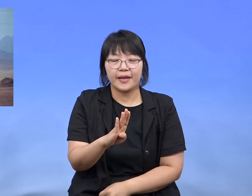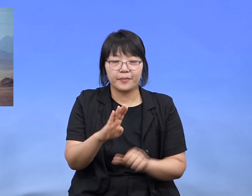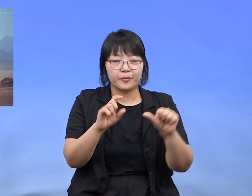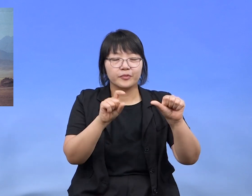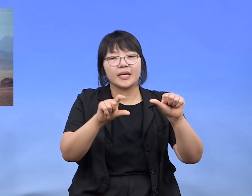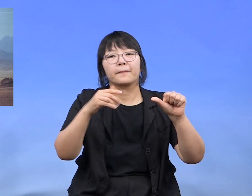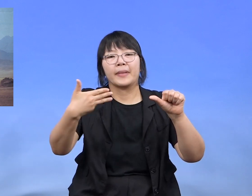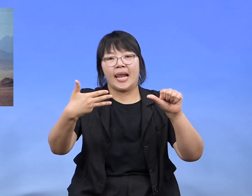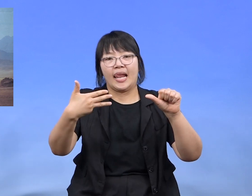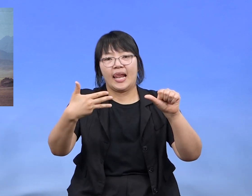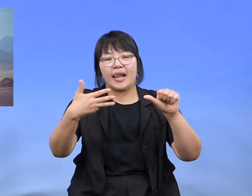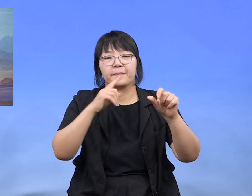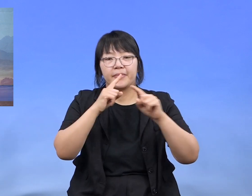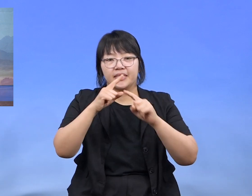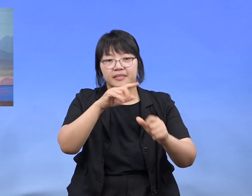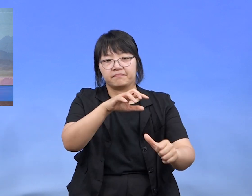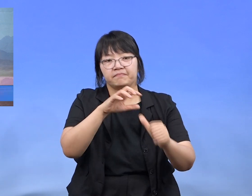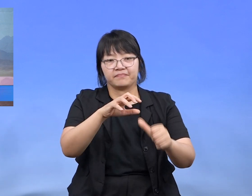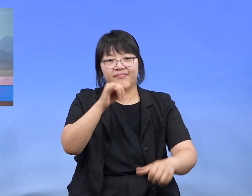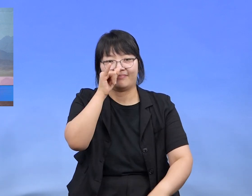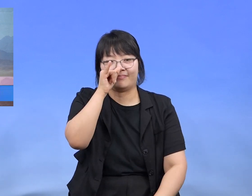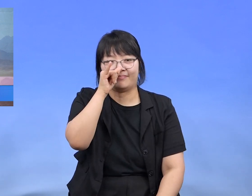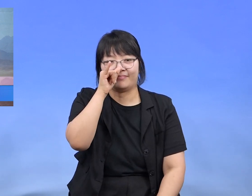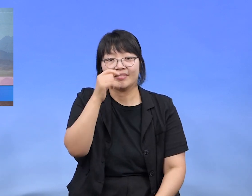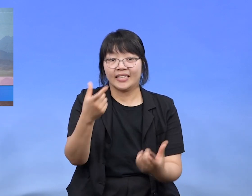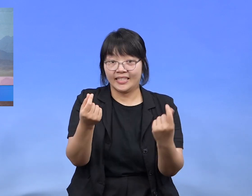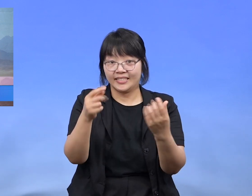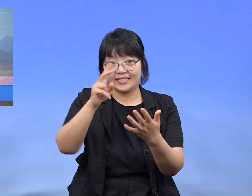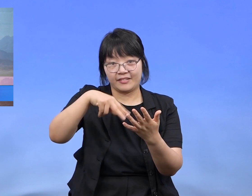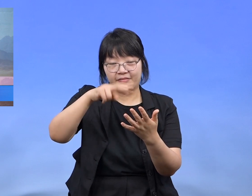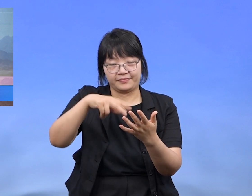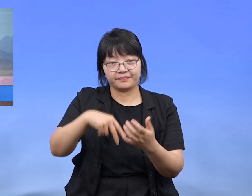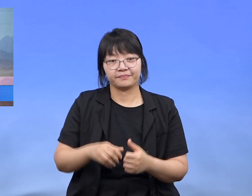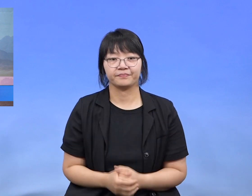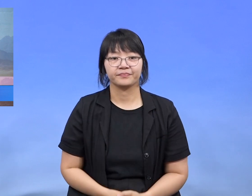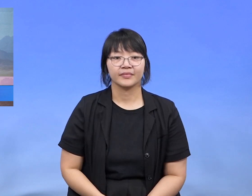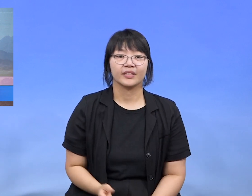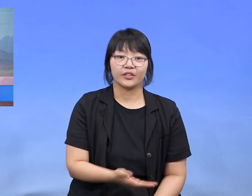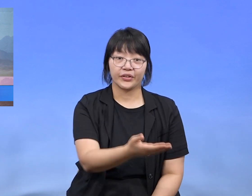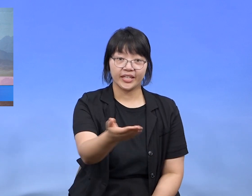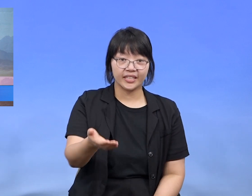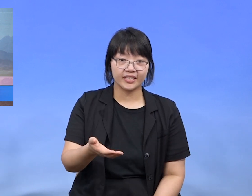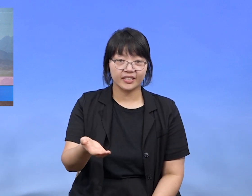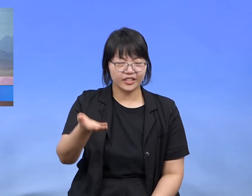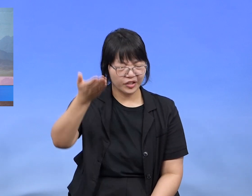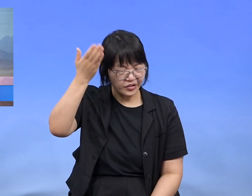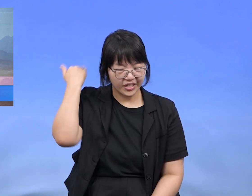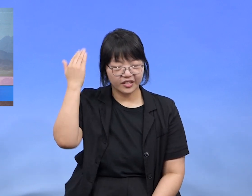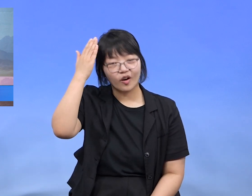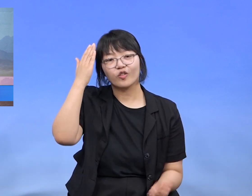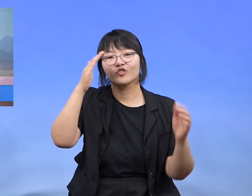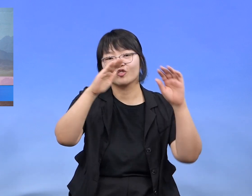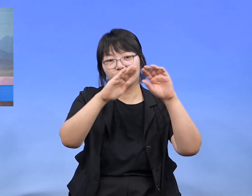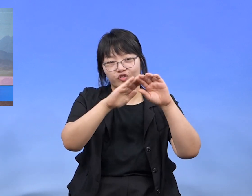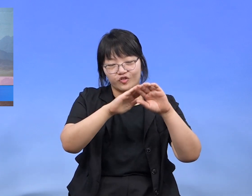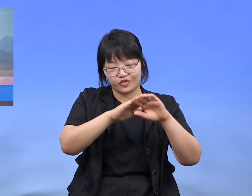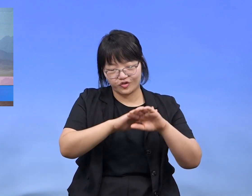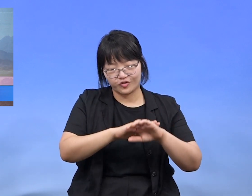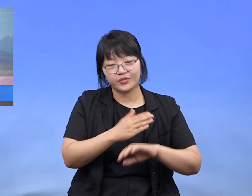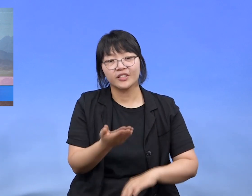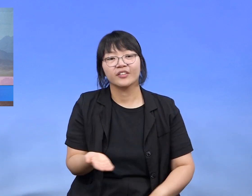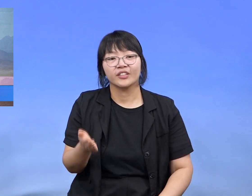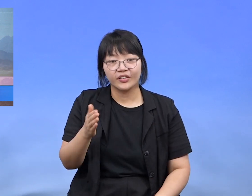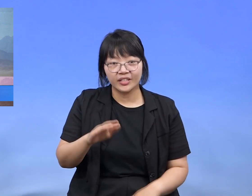인용이에요, 사실. 자, 에베소서 5장 8절 같이 한번 읽겠습니다. 다 같이 시작. 너희가 전에는